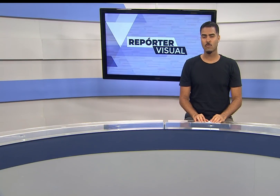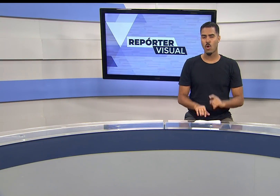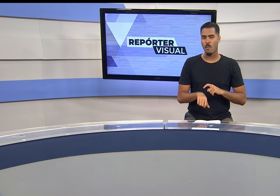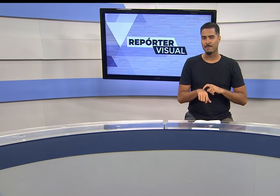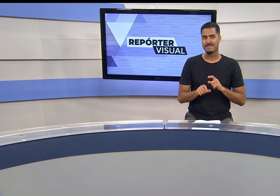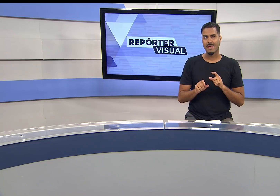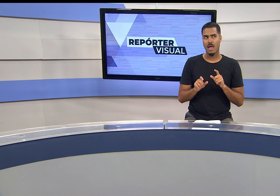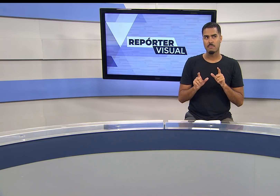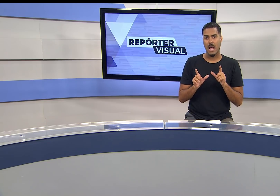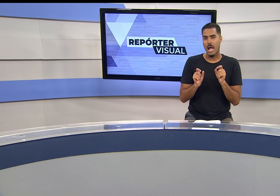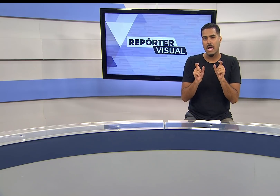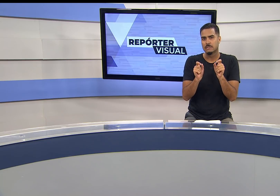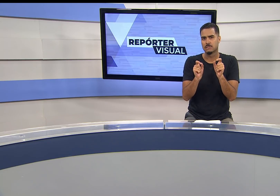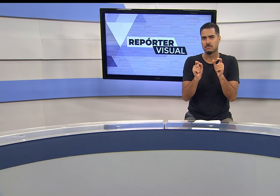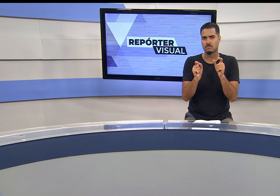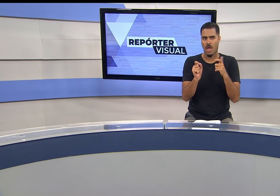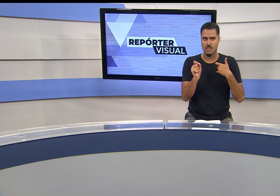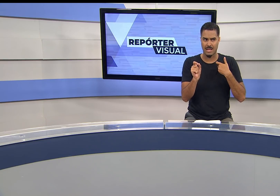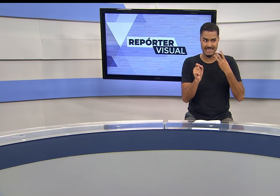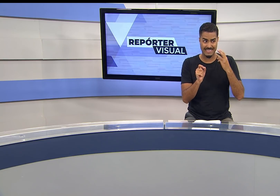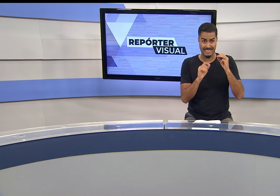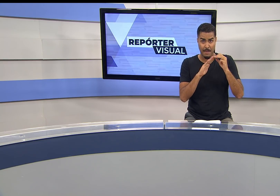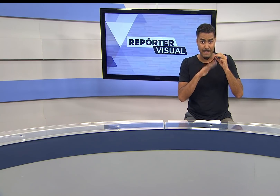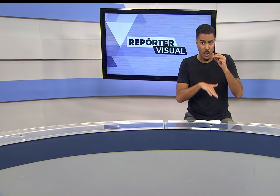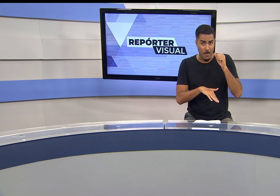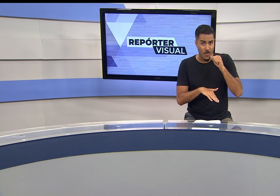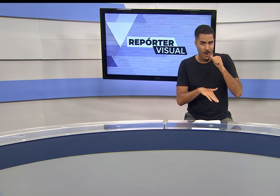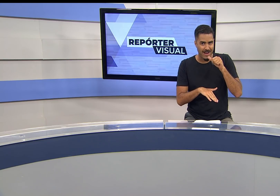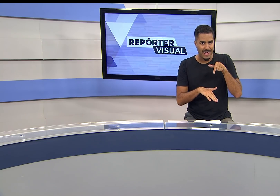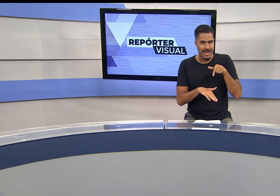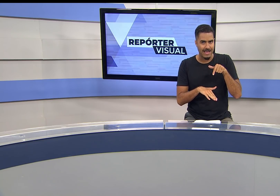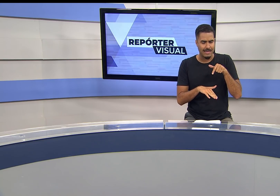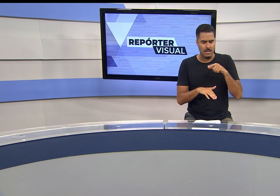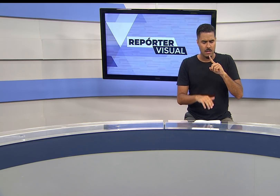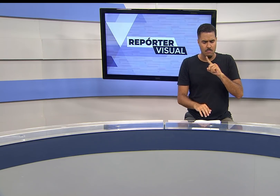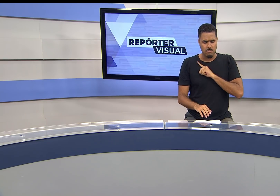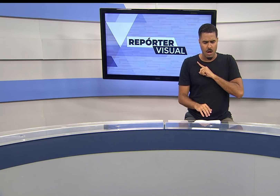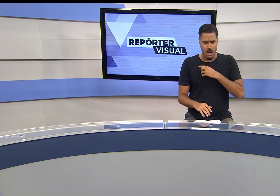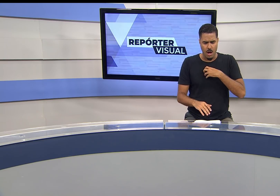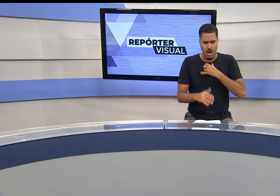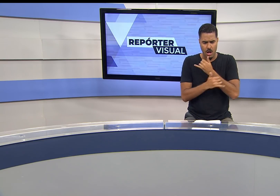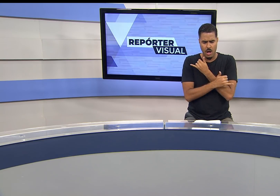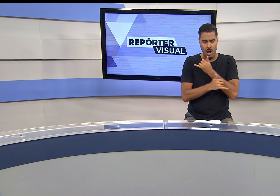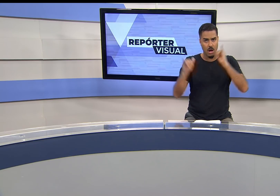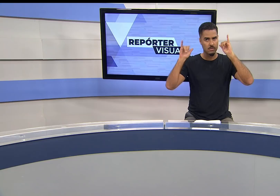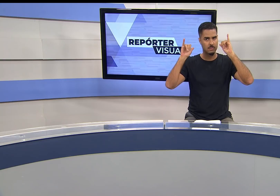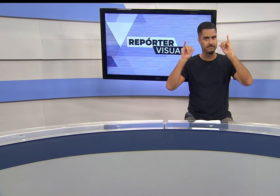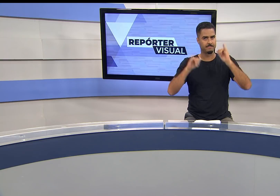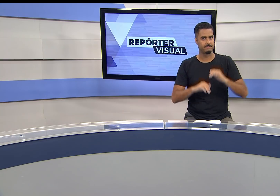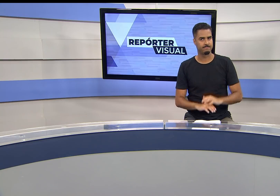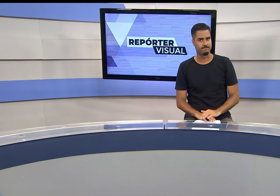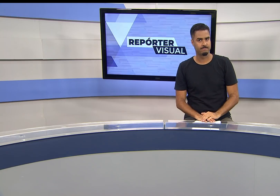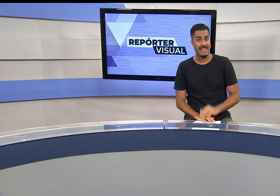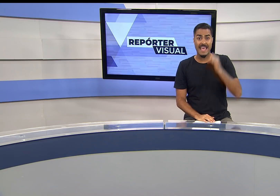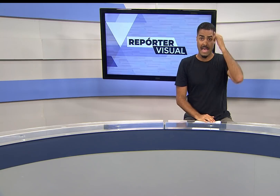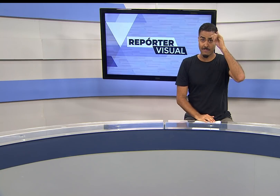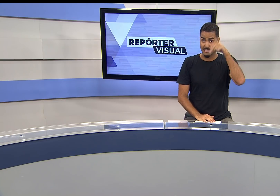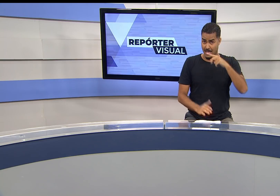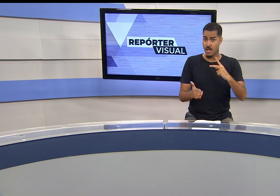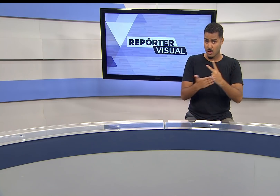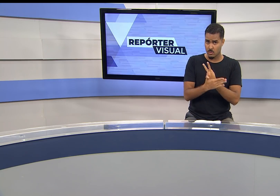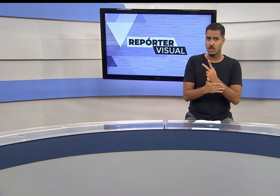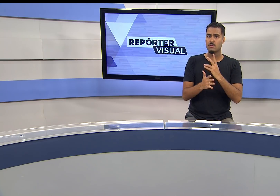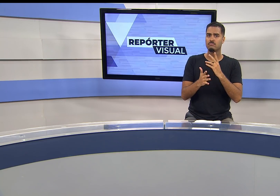Quando o câncer chega antes dos 30 anos na vida da mulher, o diagnóstico é assustador. Para evitar